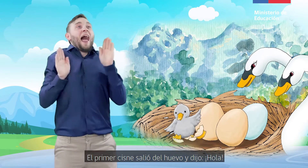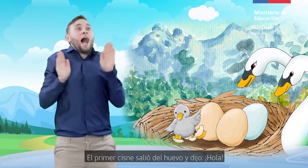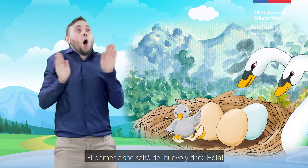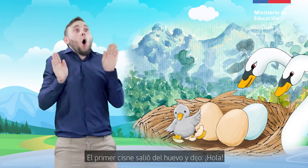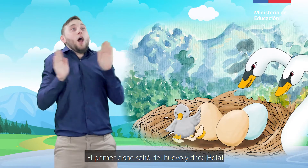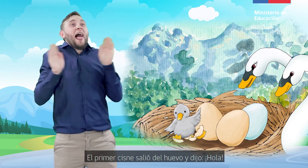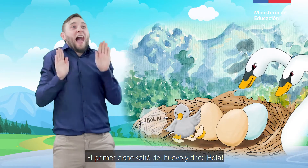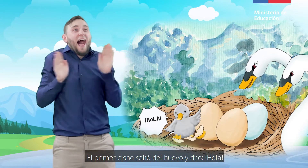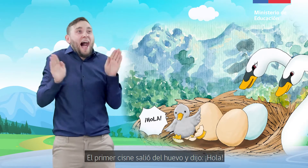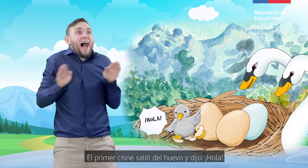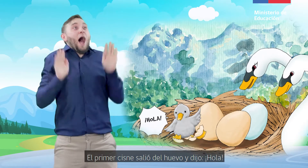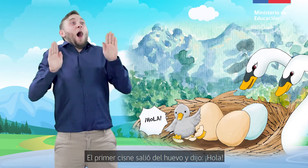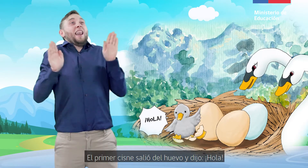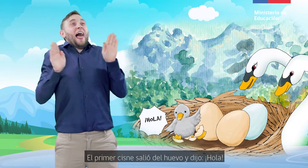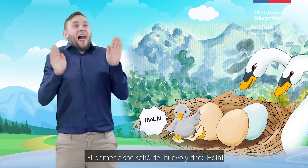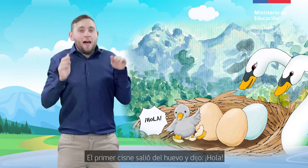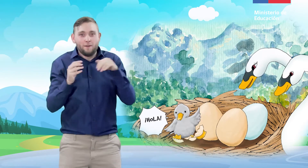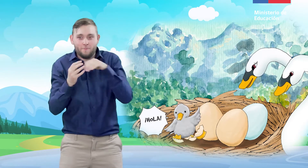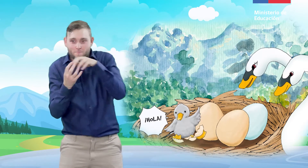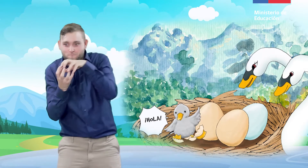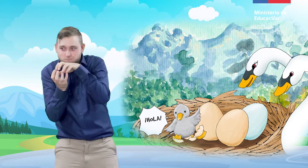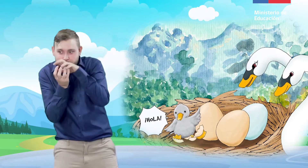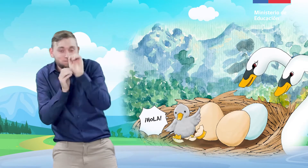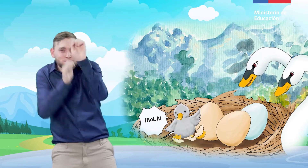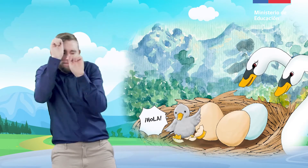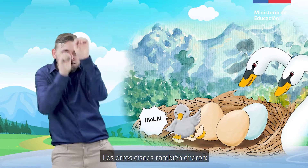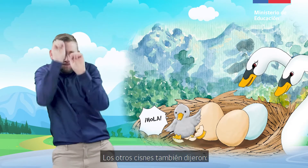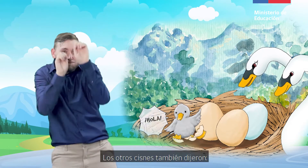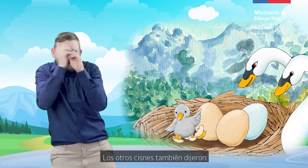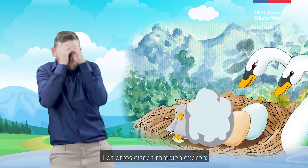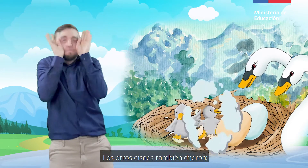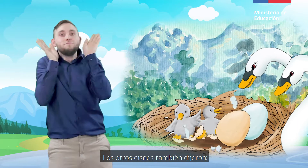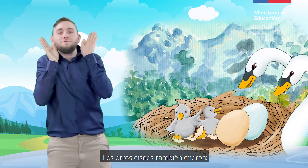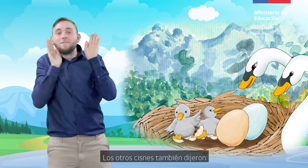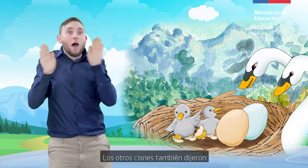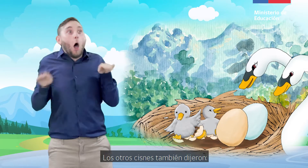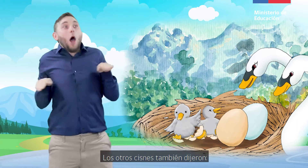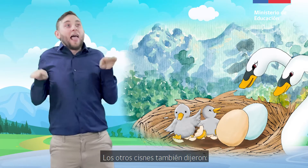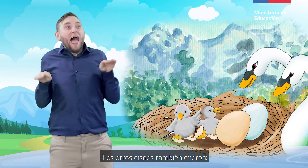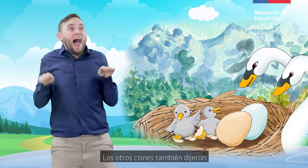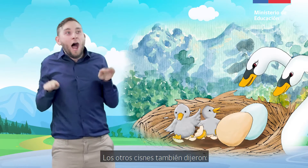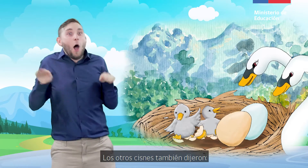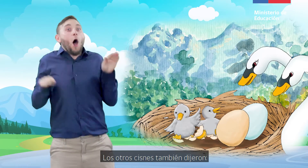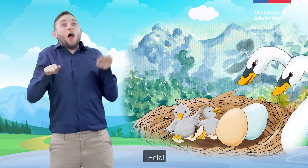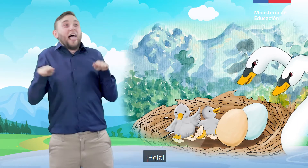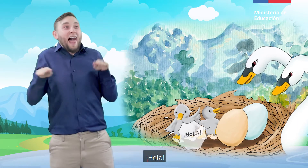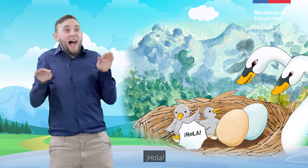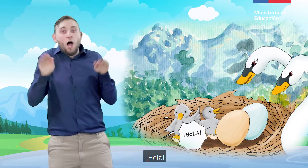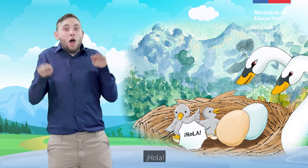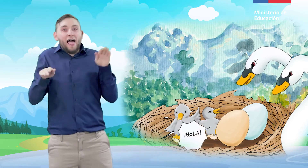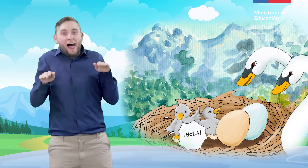salió del huevo y dijo, ¡hola! Los otros cisnes también dijeron, ¡hola!